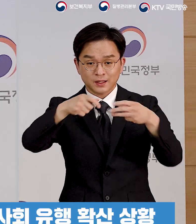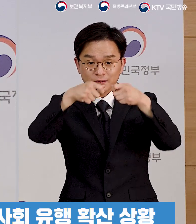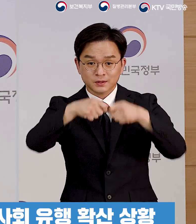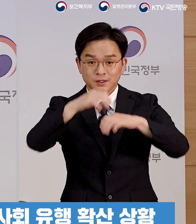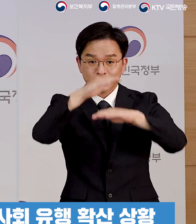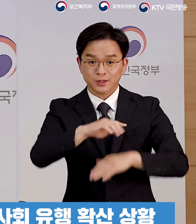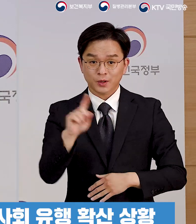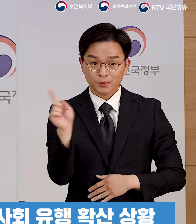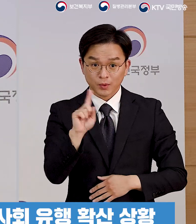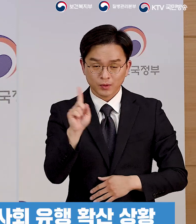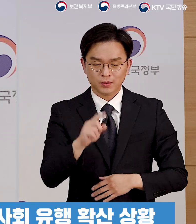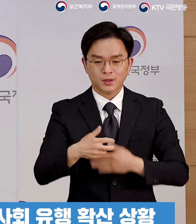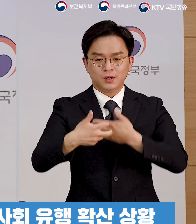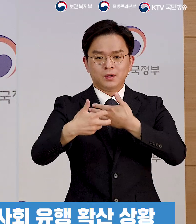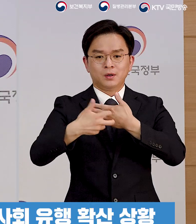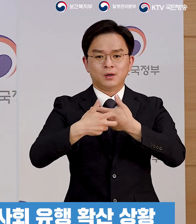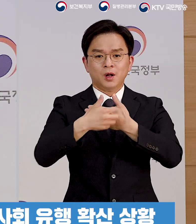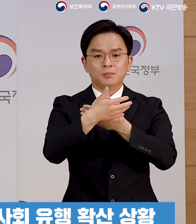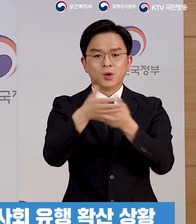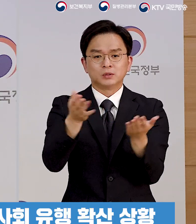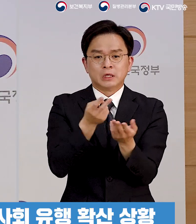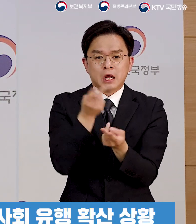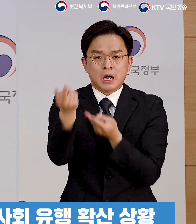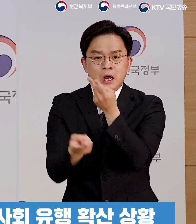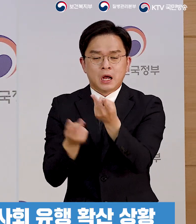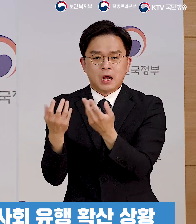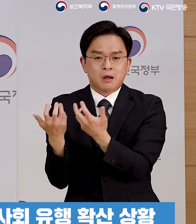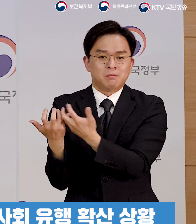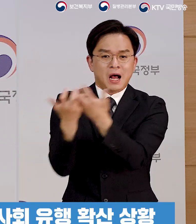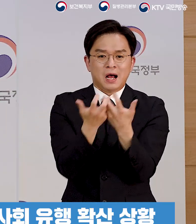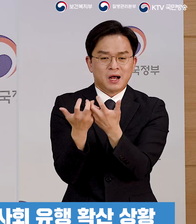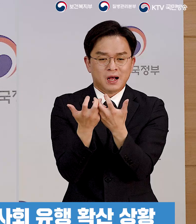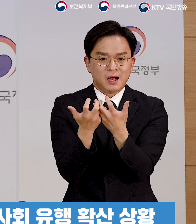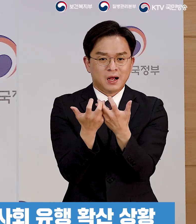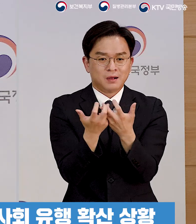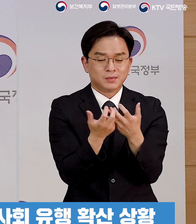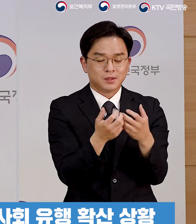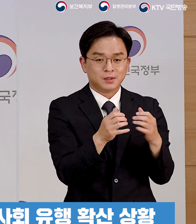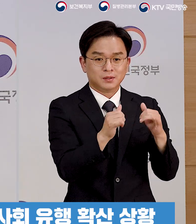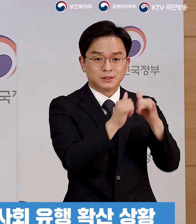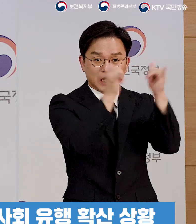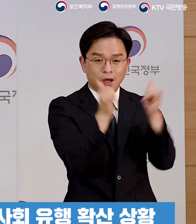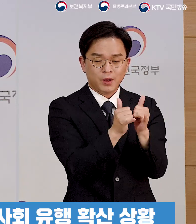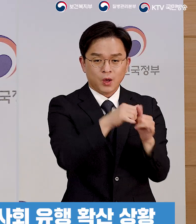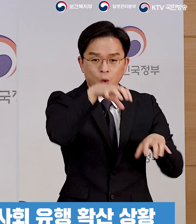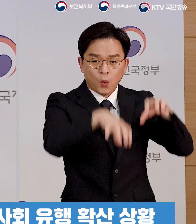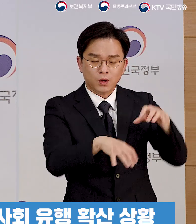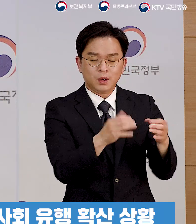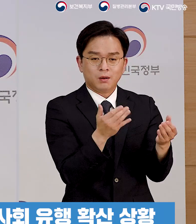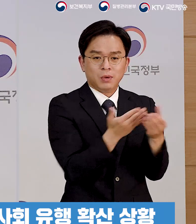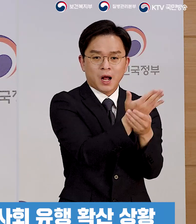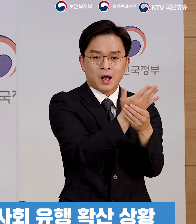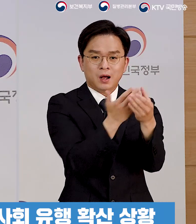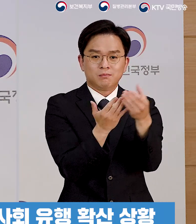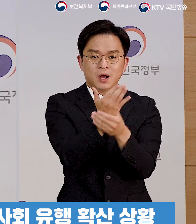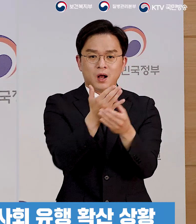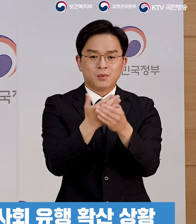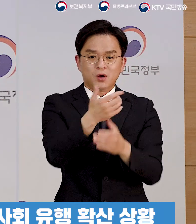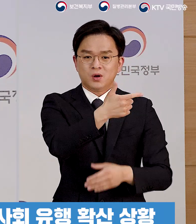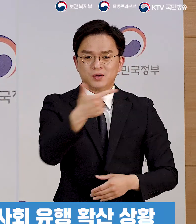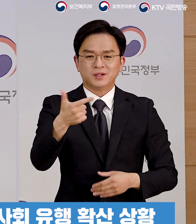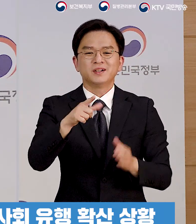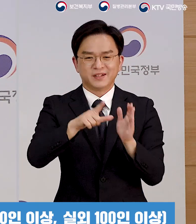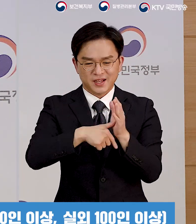2단계는 통상적 의료체계가 감당 가능한 수준을 초과하여 지역사회 유행이 확산되는 상황입니다.